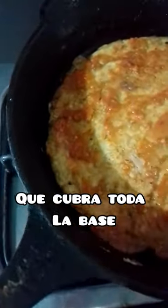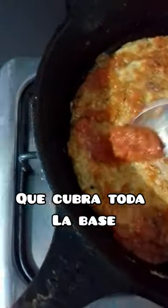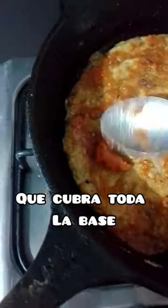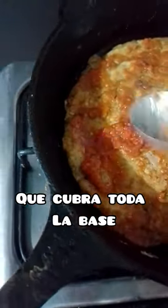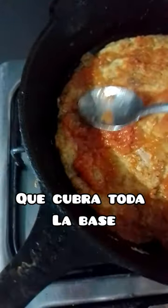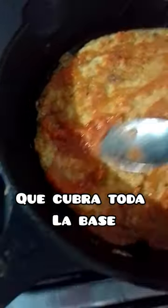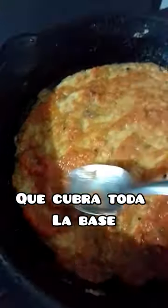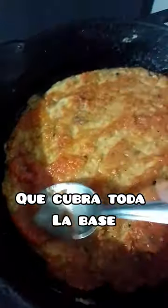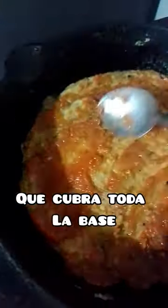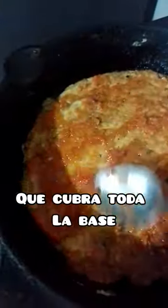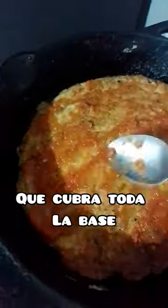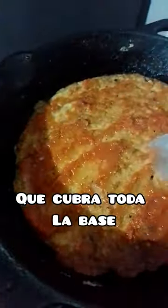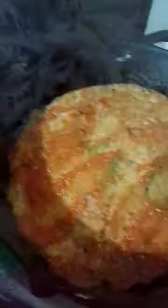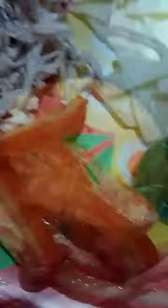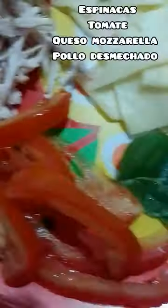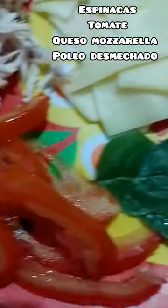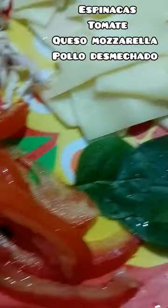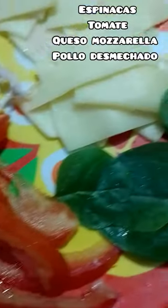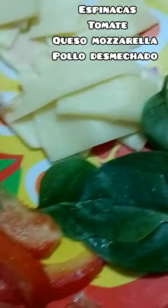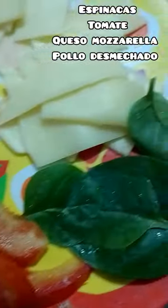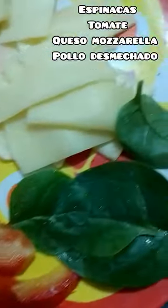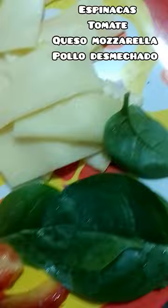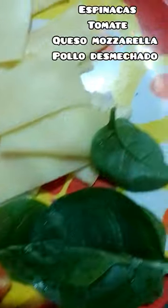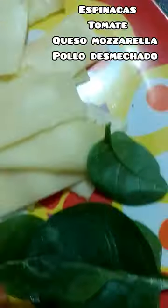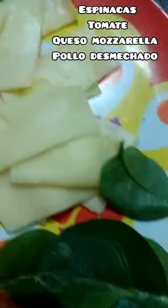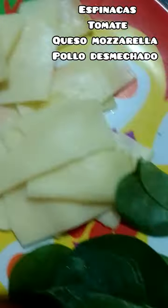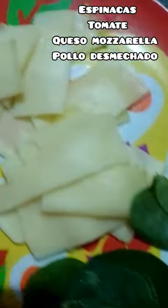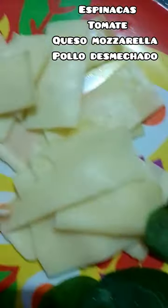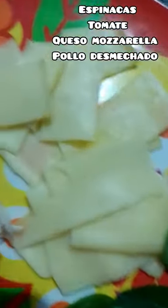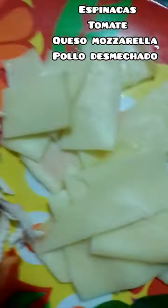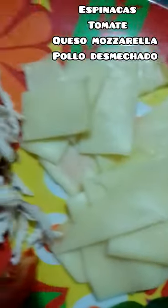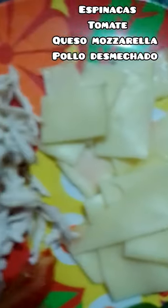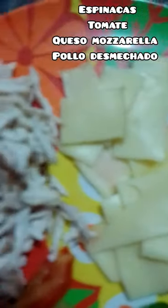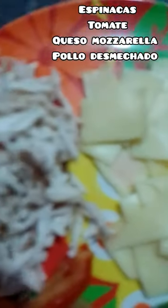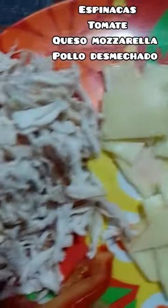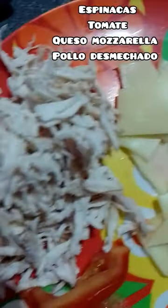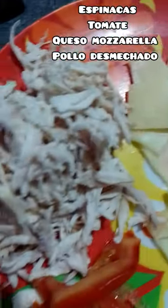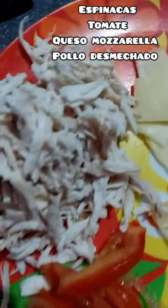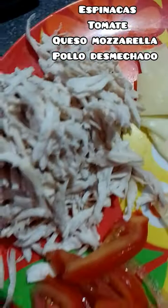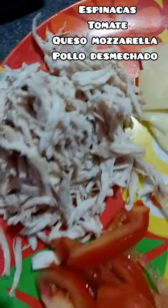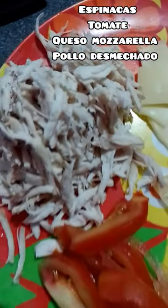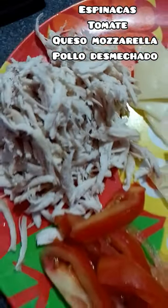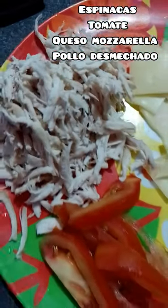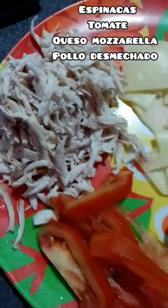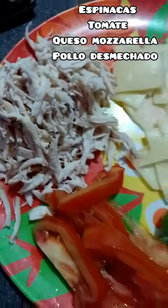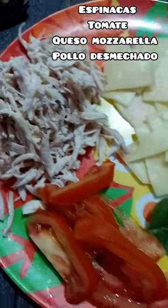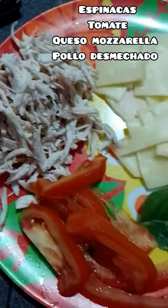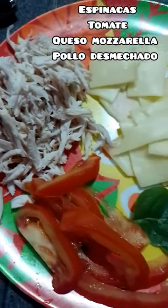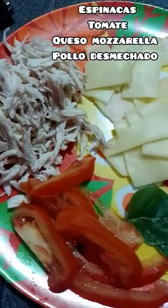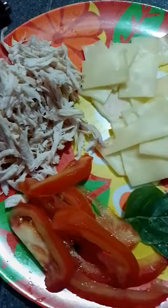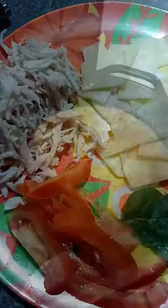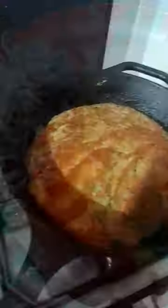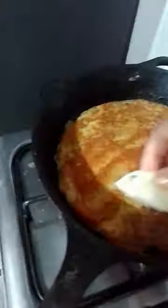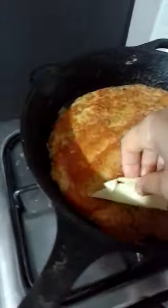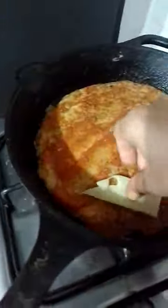que cubra toda la base de nuestra pizza. Aquí tengo los ingredientes que le voy a agregar: